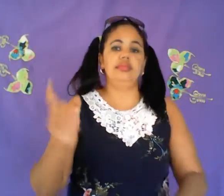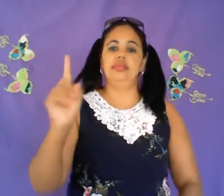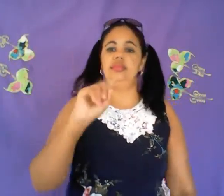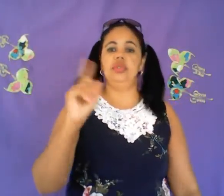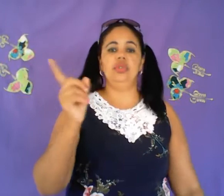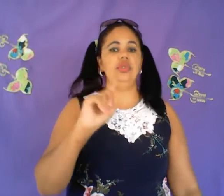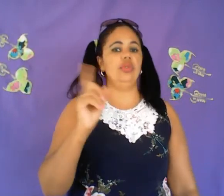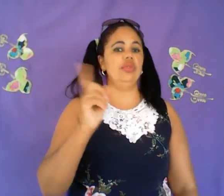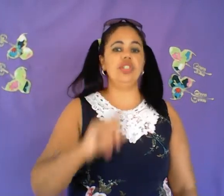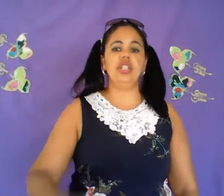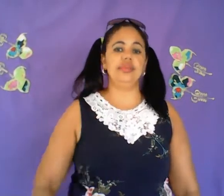Hoje não.